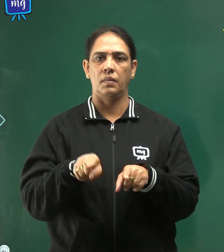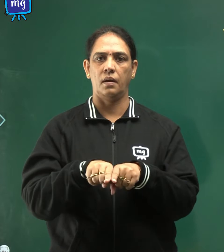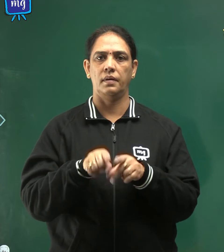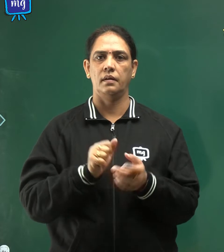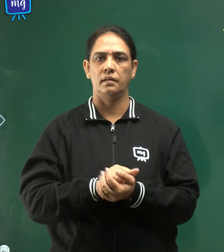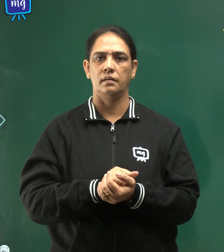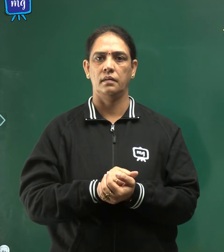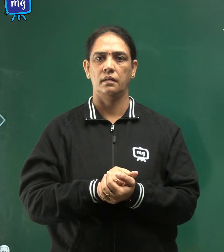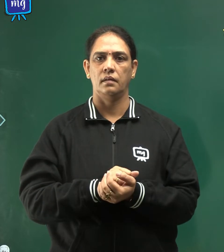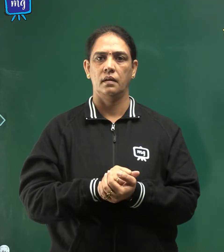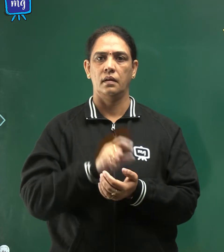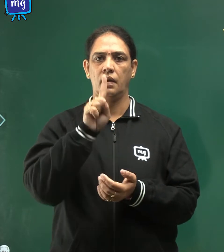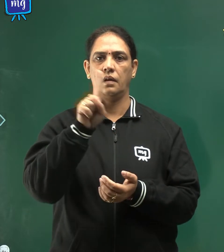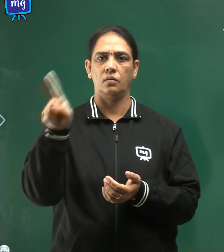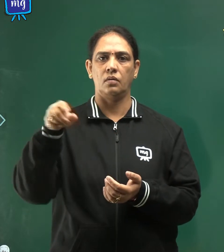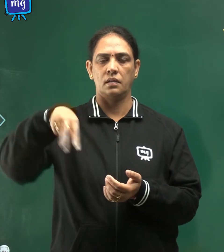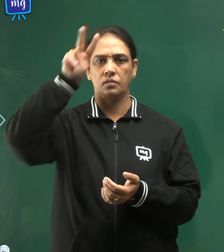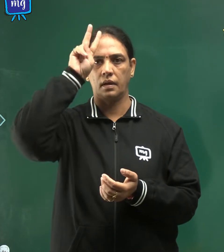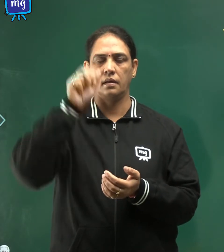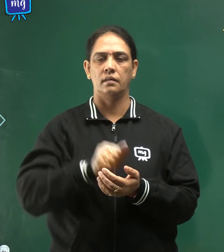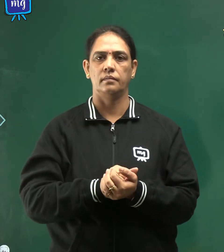बराबर 11 का स्क्वायर।